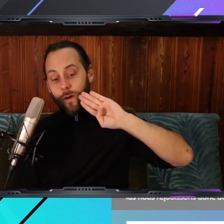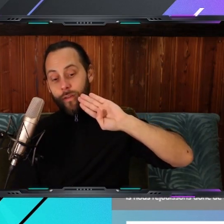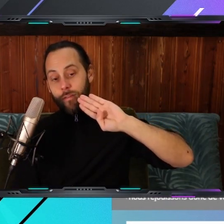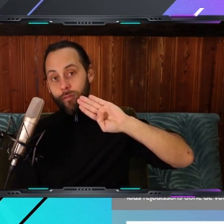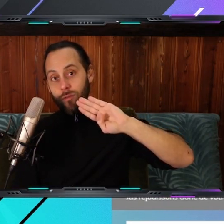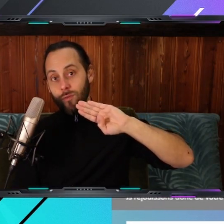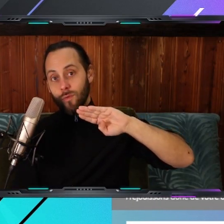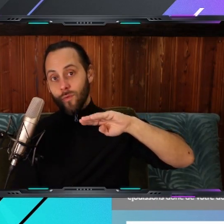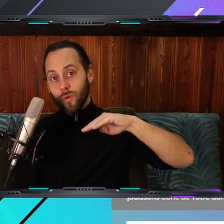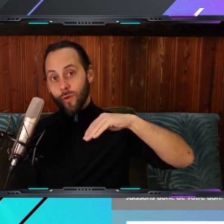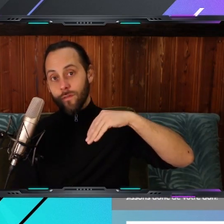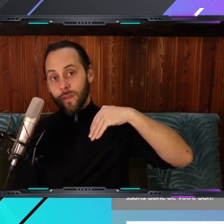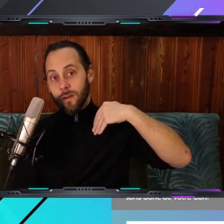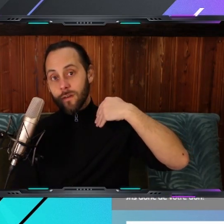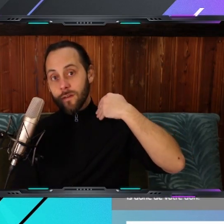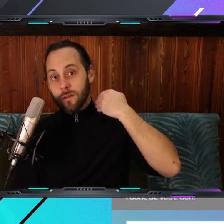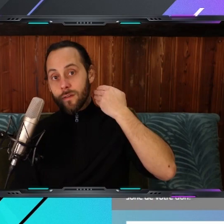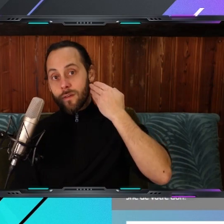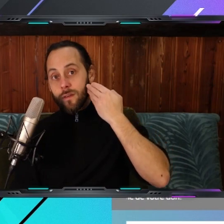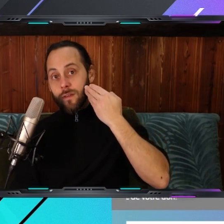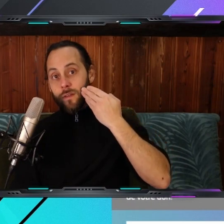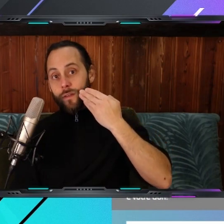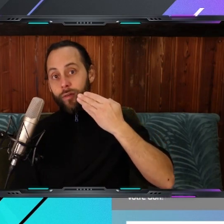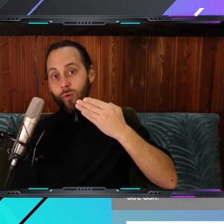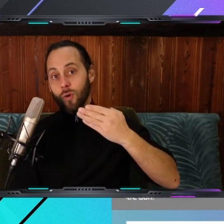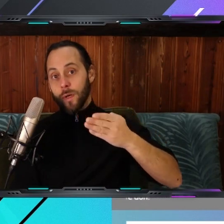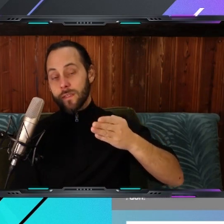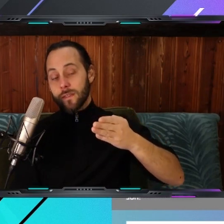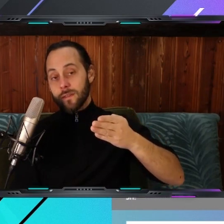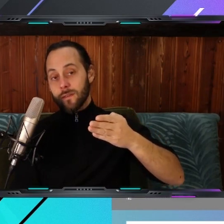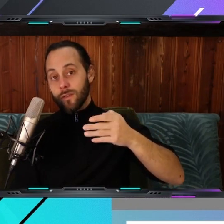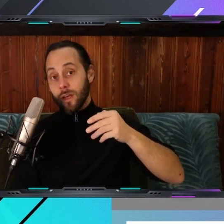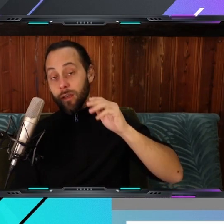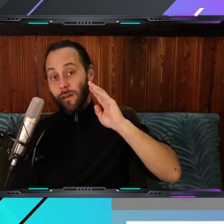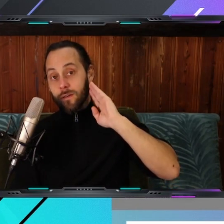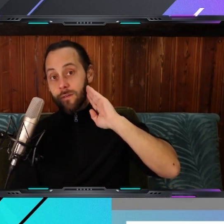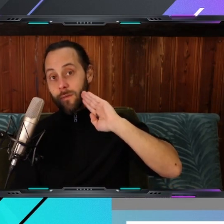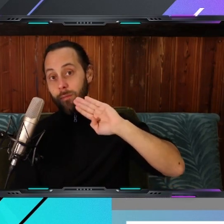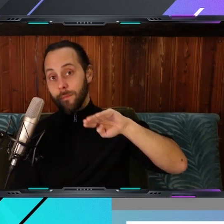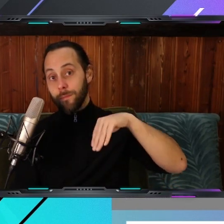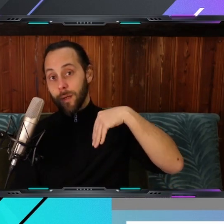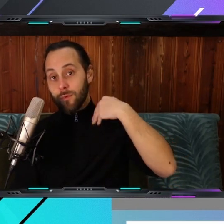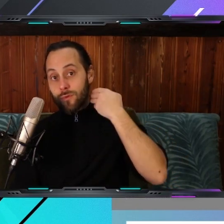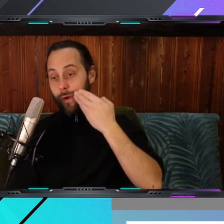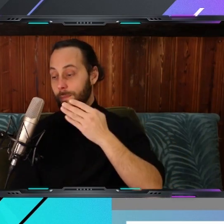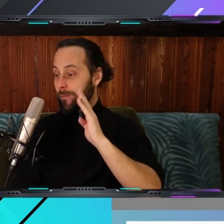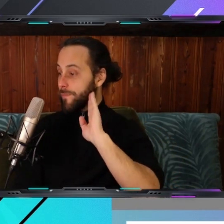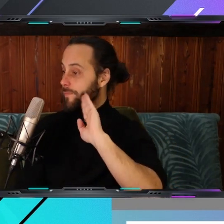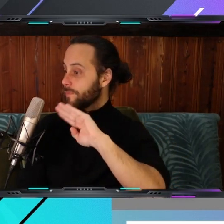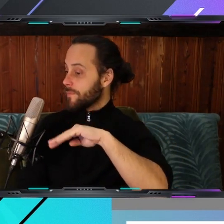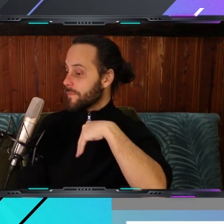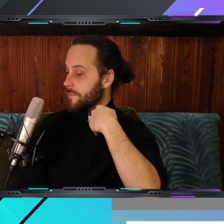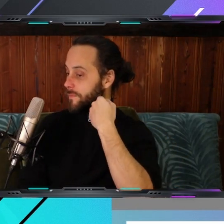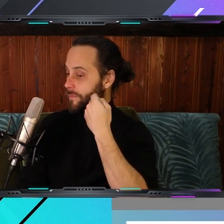On va en avant, on revient, on repasse en arrière. Pas besoin.